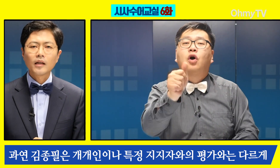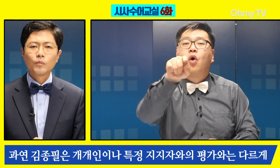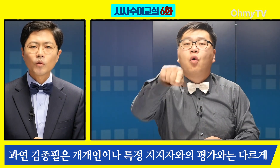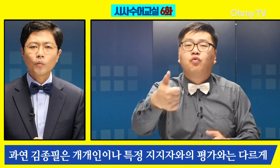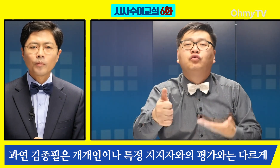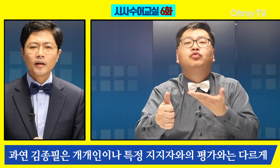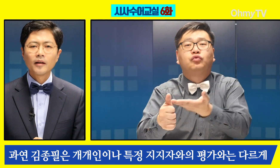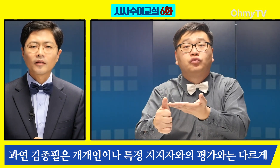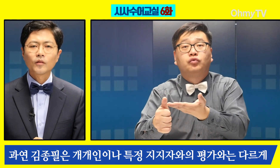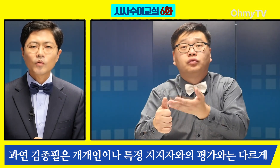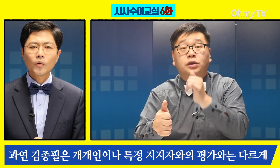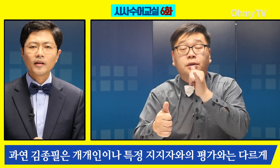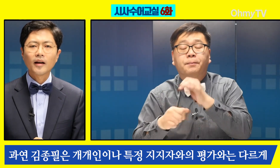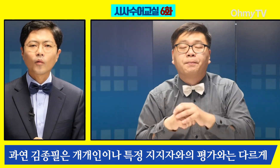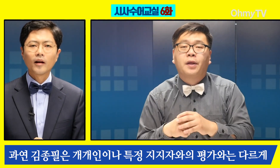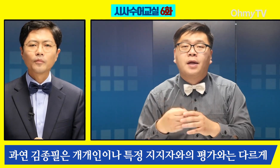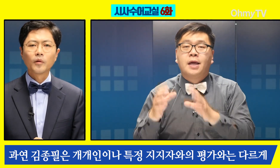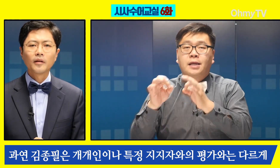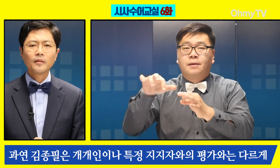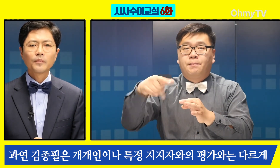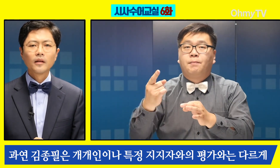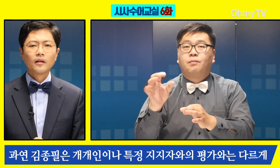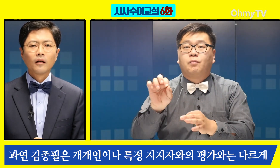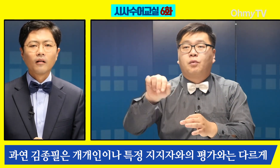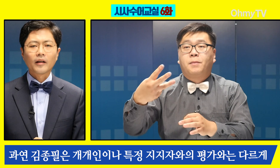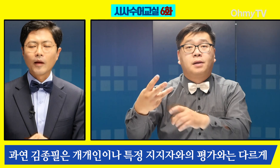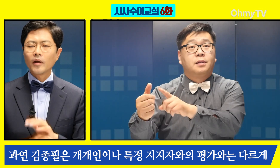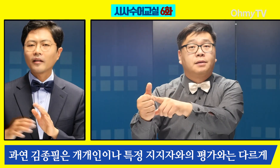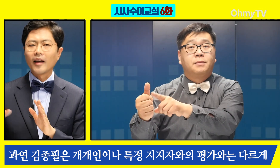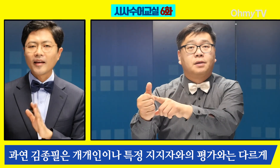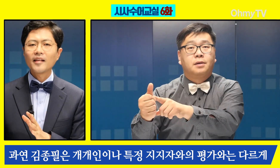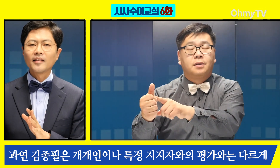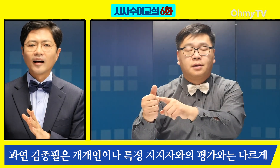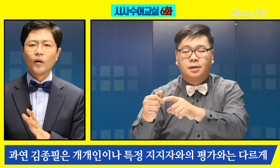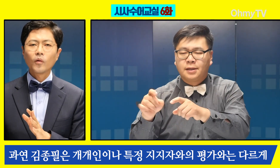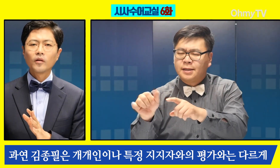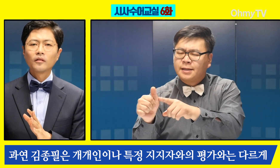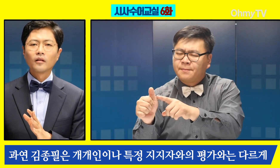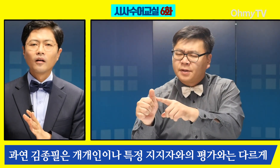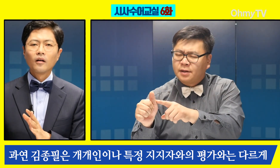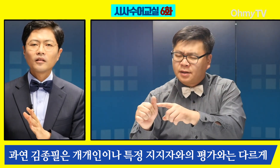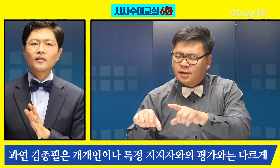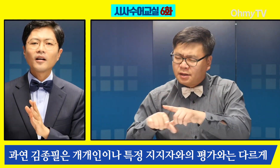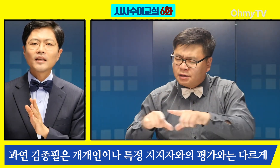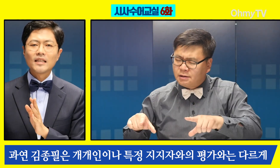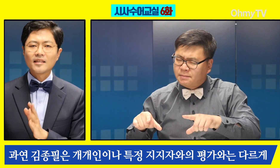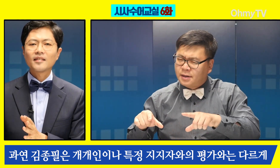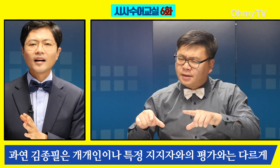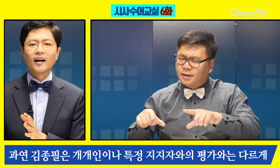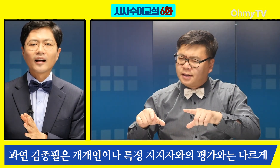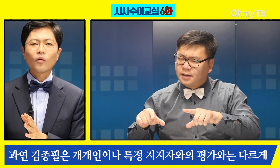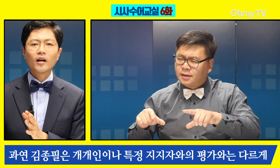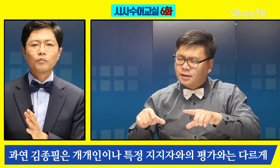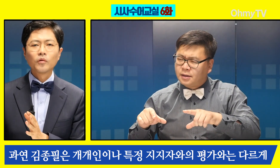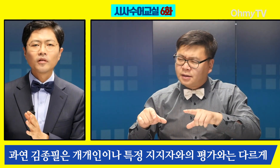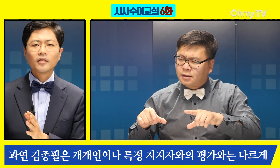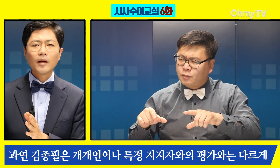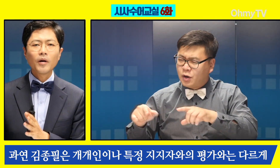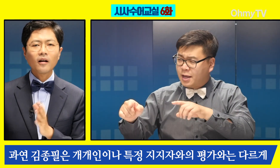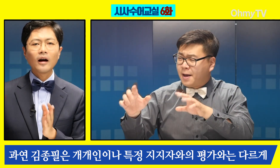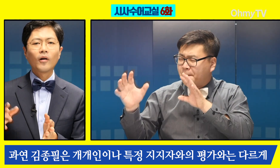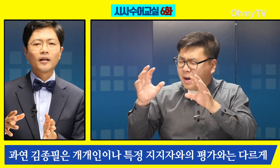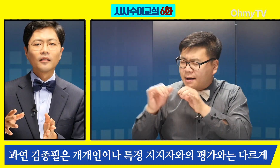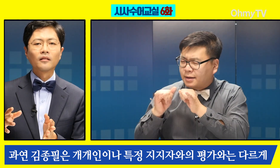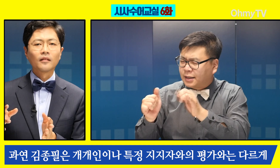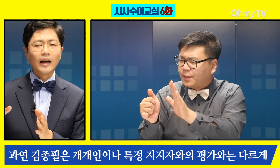근데 과연 김종필 전 총리라고 하는 분이 개별 개개인이나 혹은 특정한 지지자라고 하는